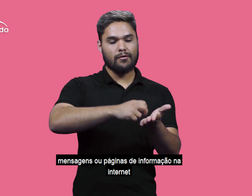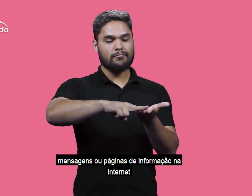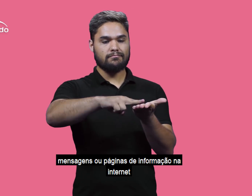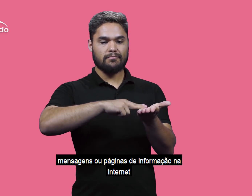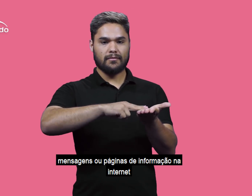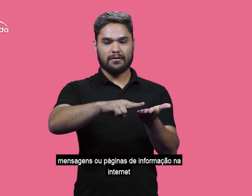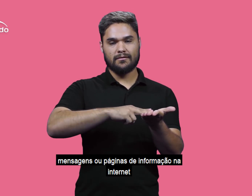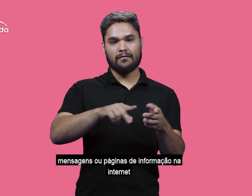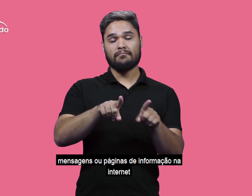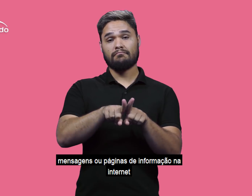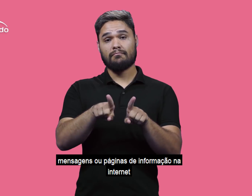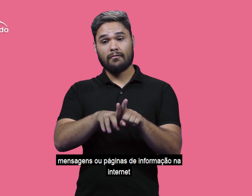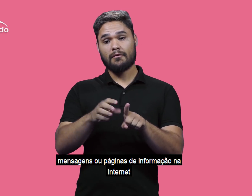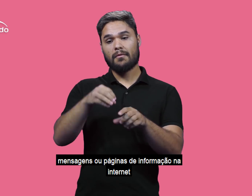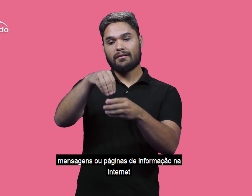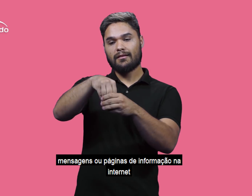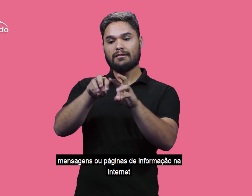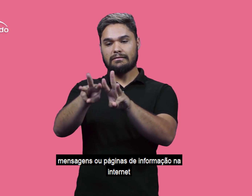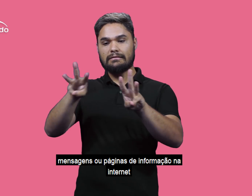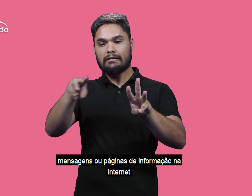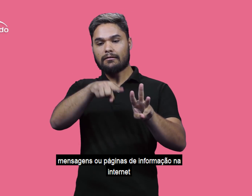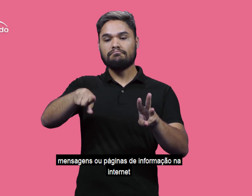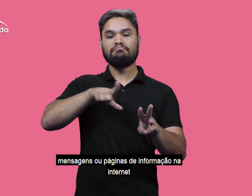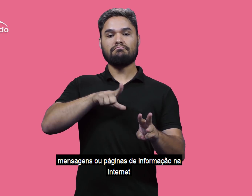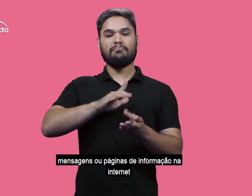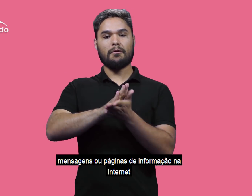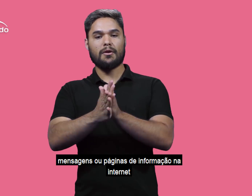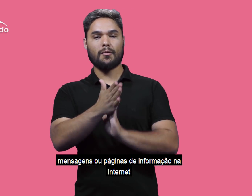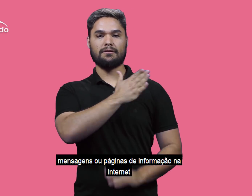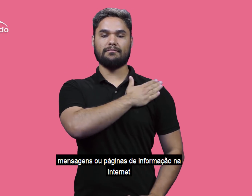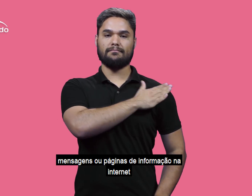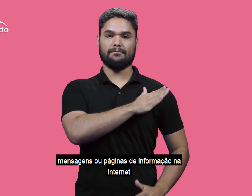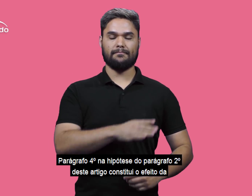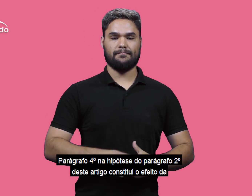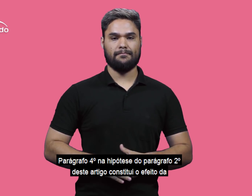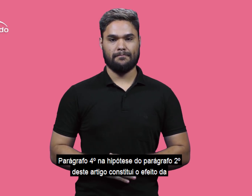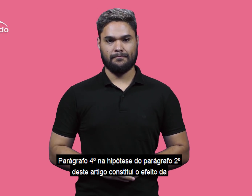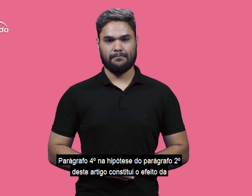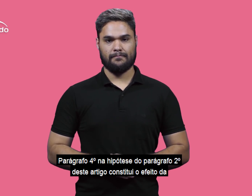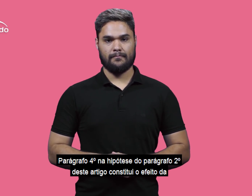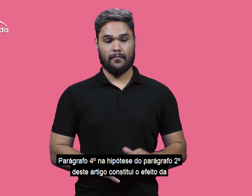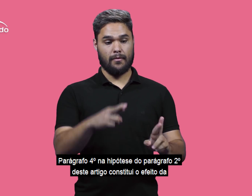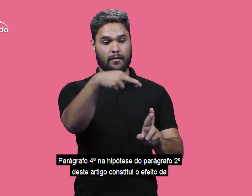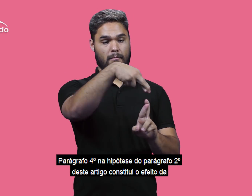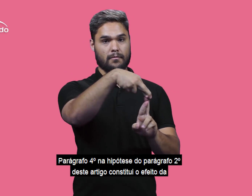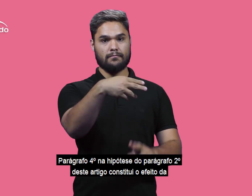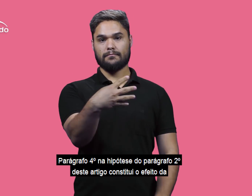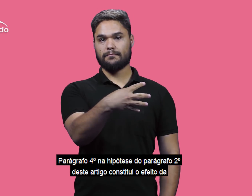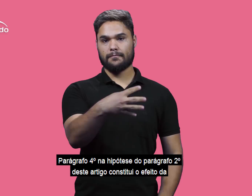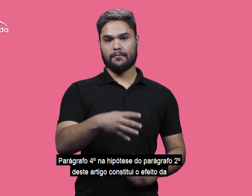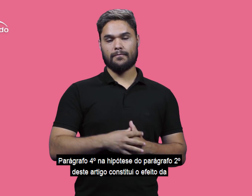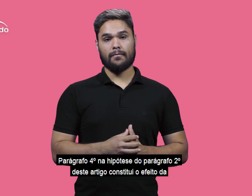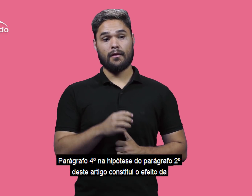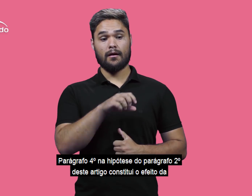mensagens ou páginas de informação na internet parágrafo 4º na hipótese do parágrafo